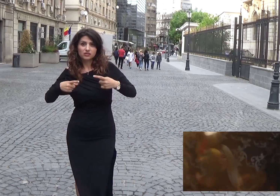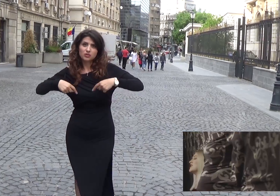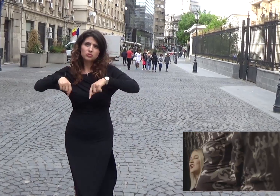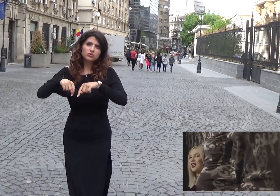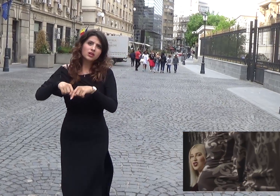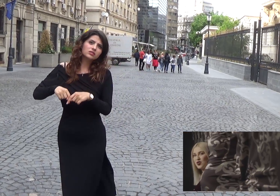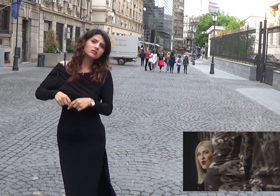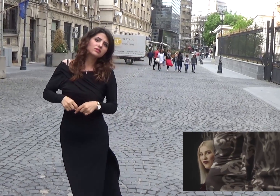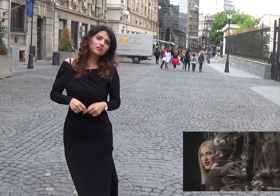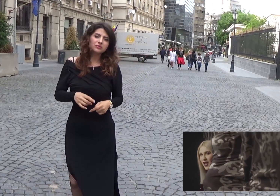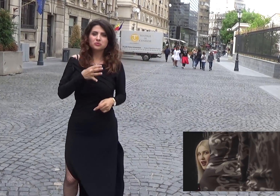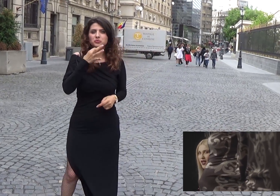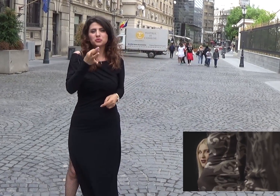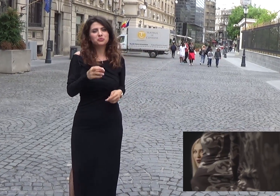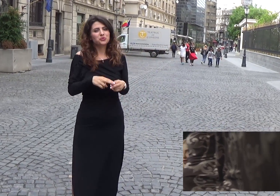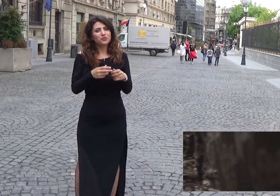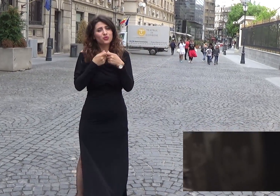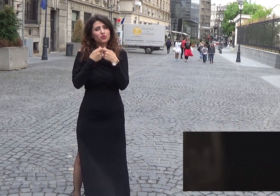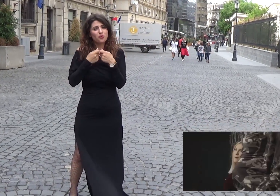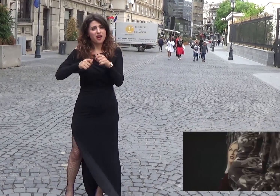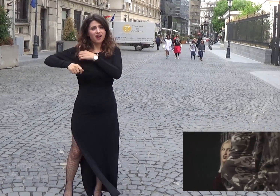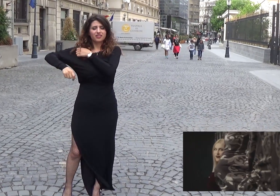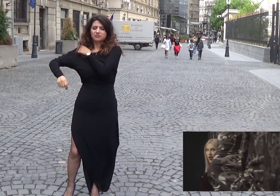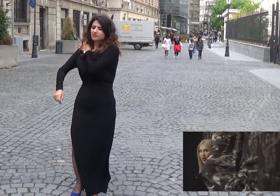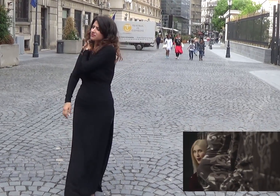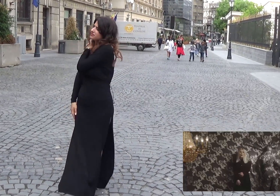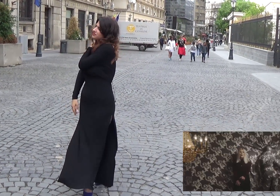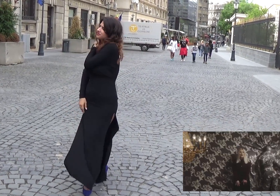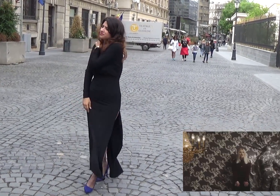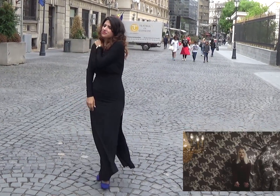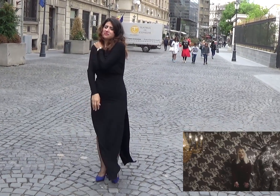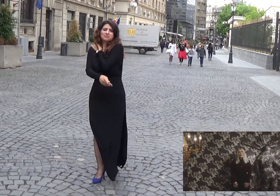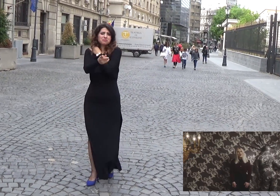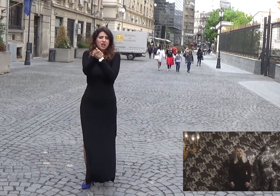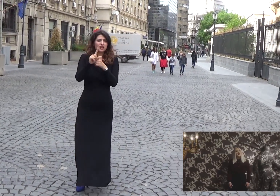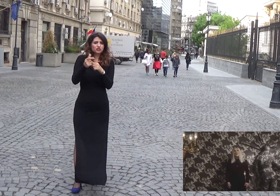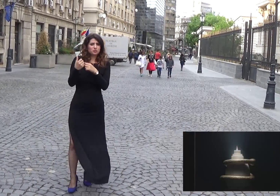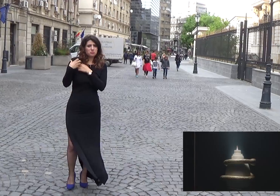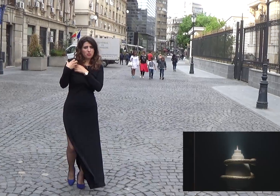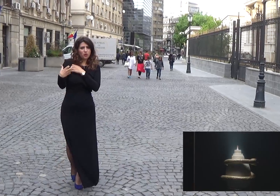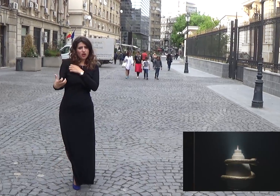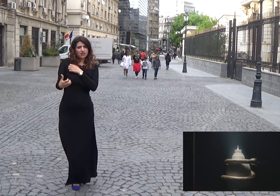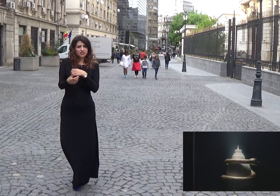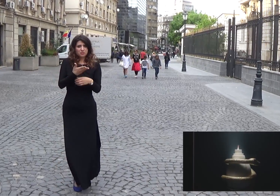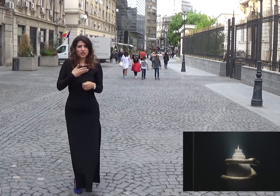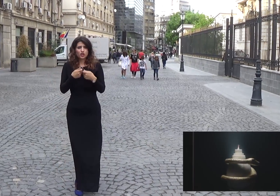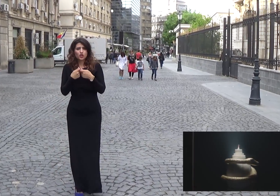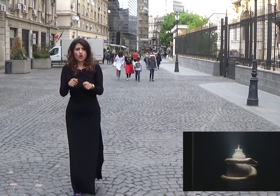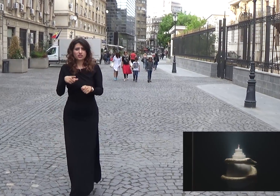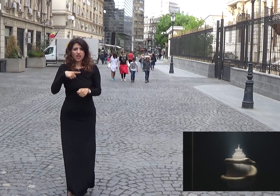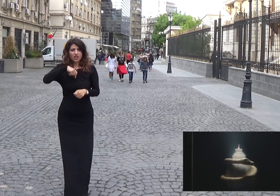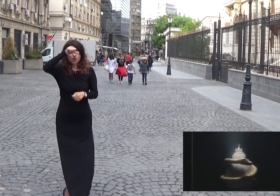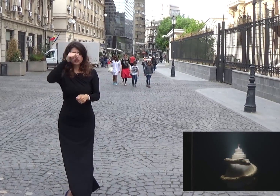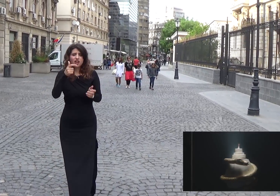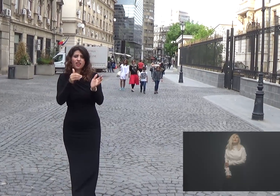realitate strică sufletele toate. Banii și faima, banii și faima, ai da orice pentru zi să